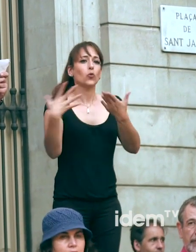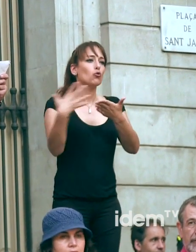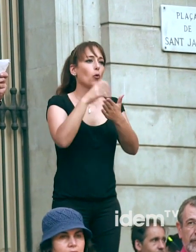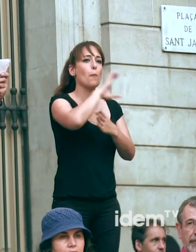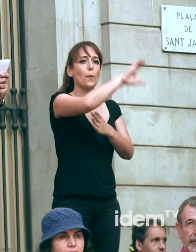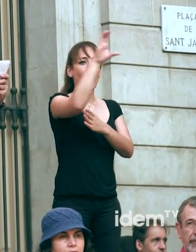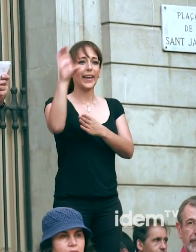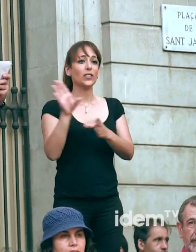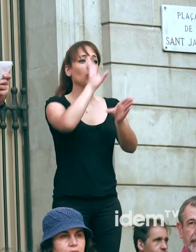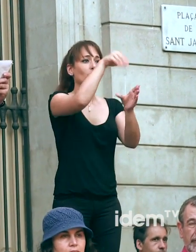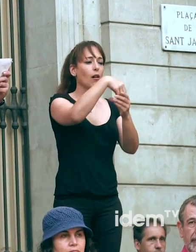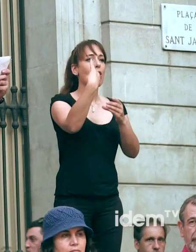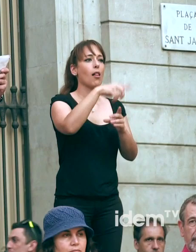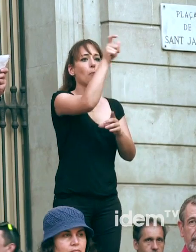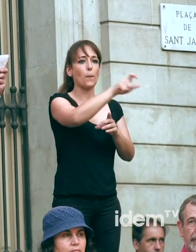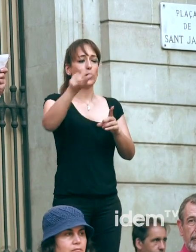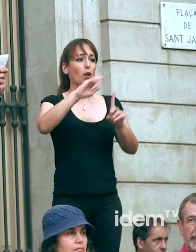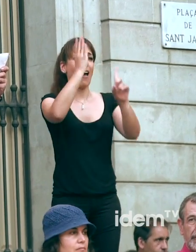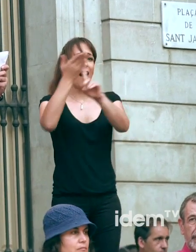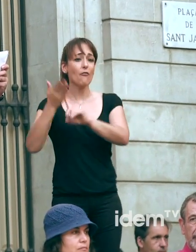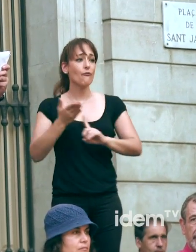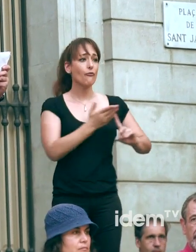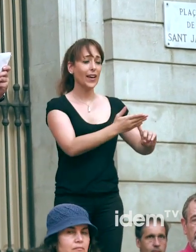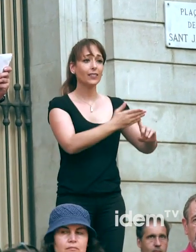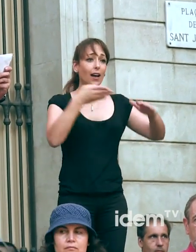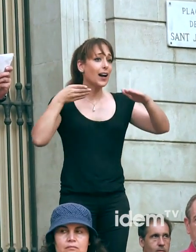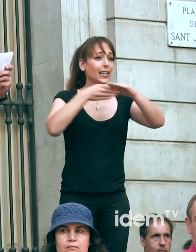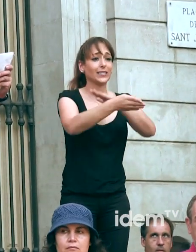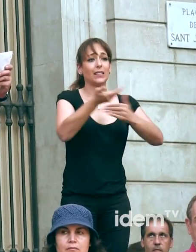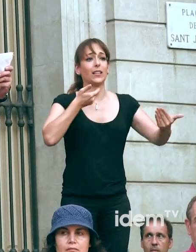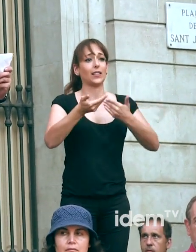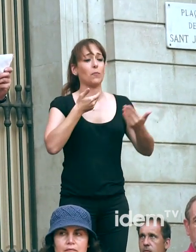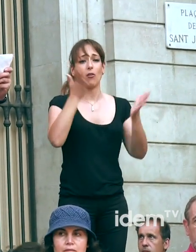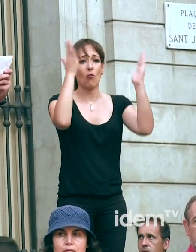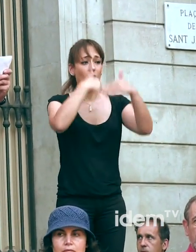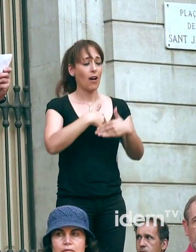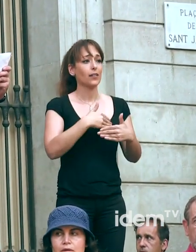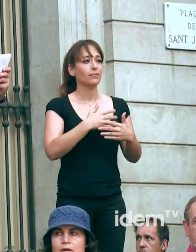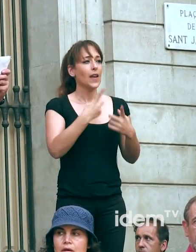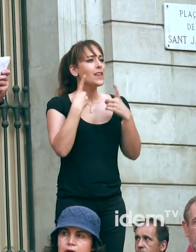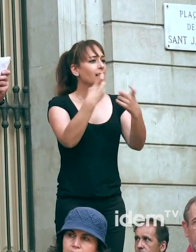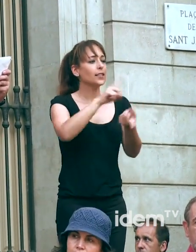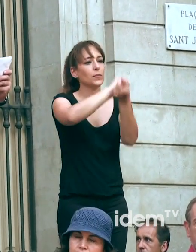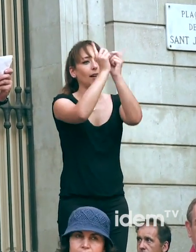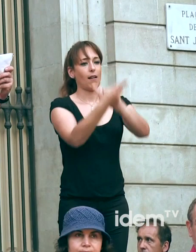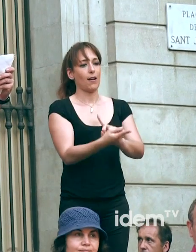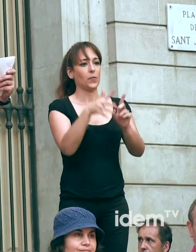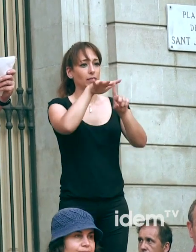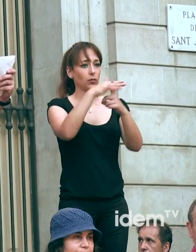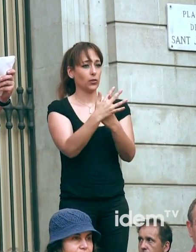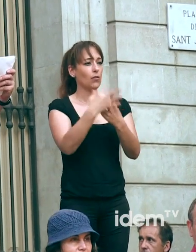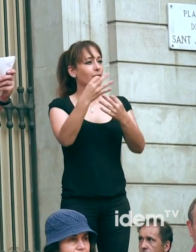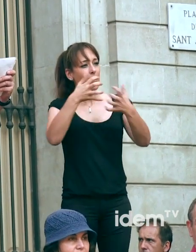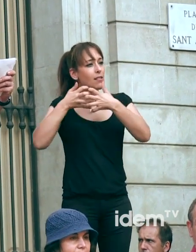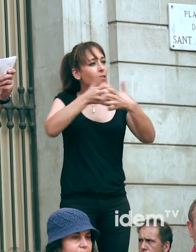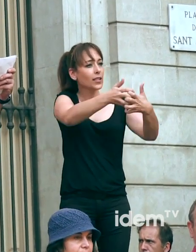on les persones seropositives no tenen accés als tractaments per tal de revertir aquesta situació. La